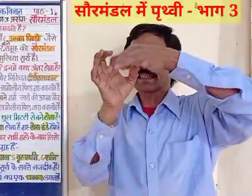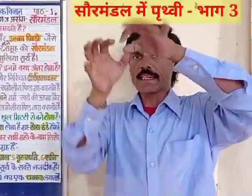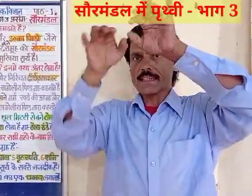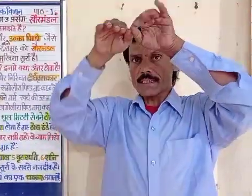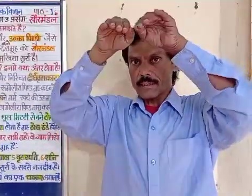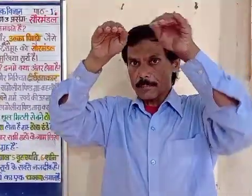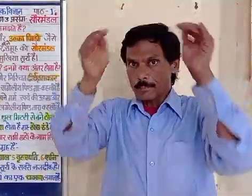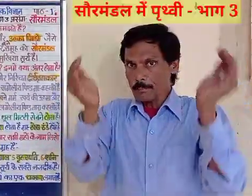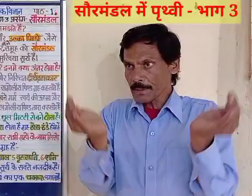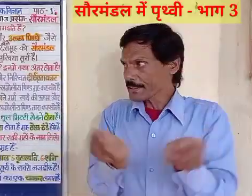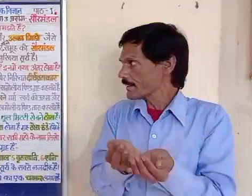खगोलीय पिंड